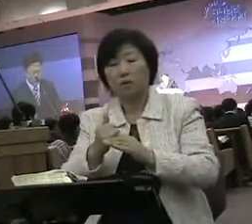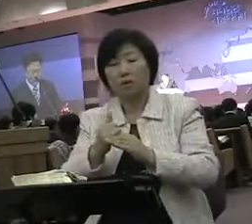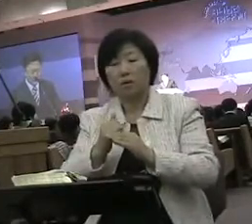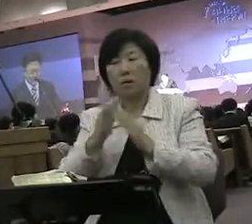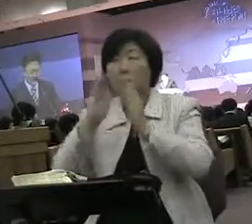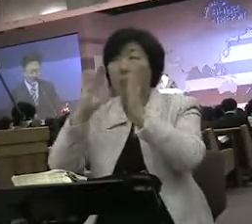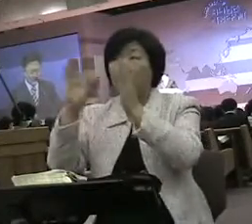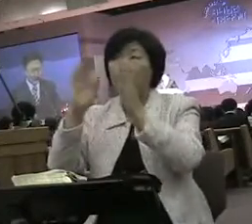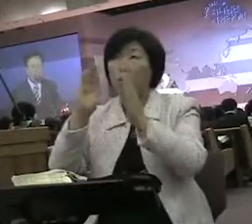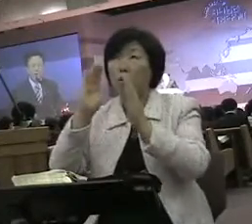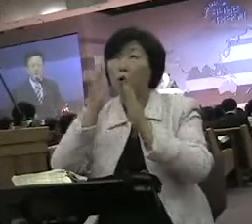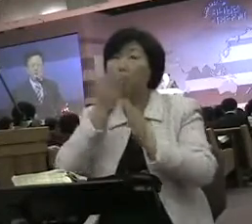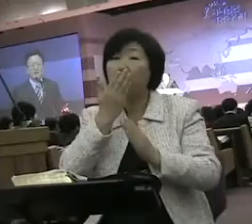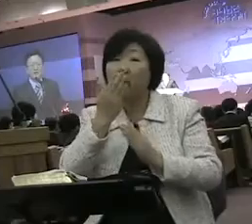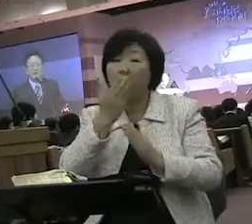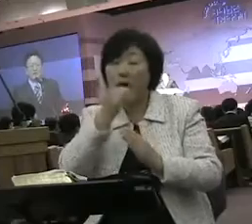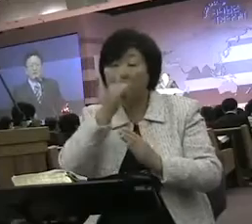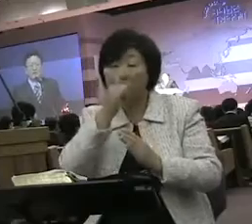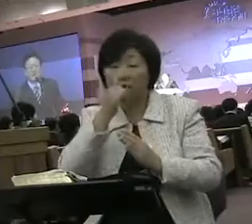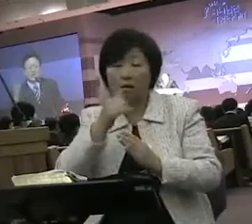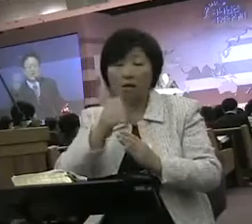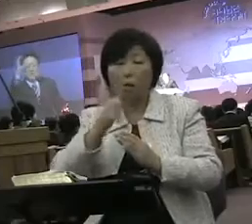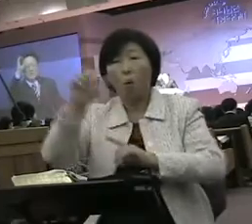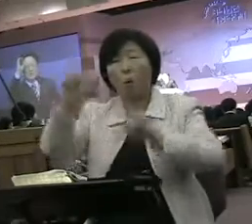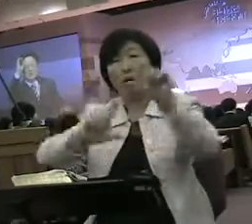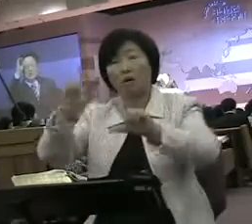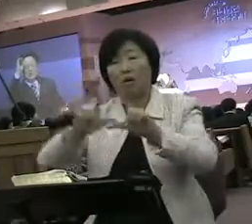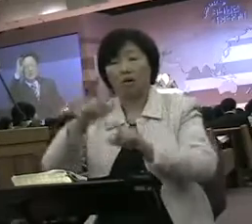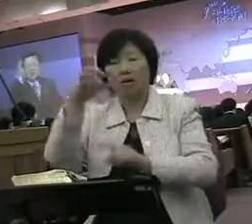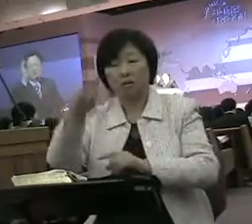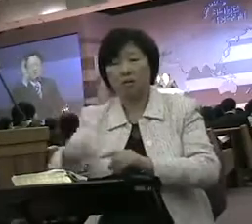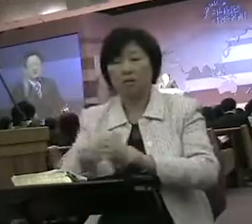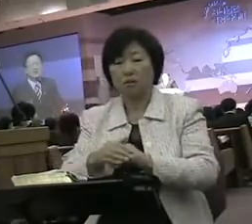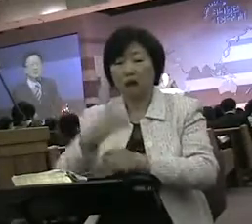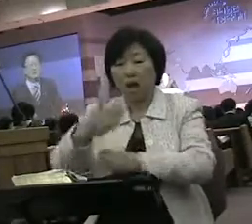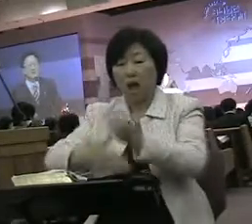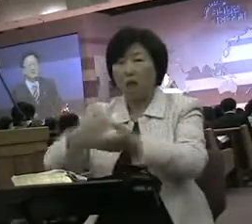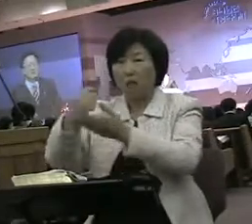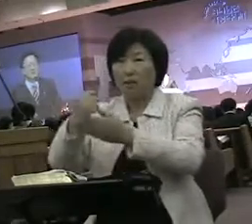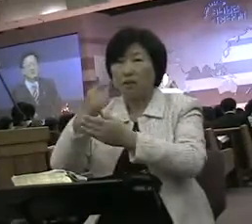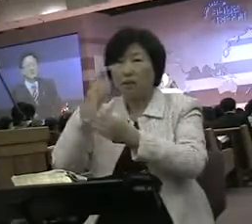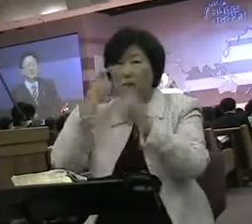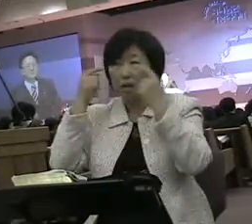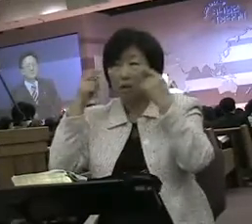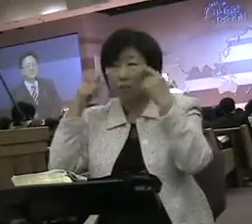수 있는가? 어떤 환경에서도 그 하나님께 시선이 고정되어 있는가?